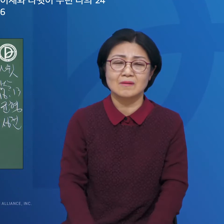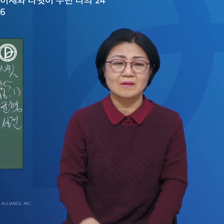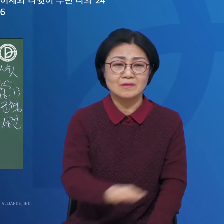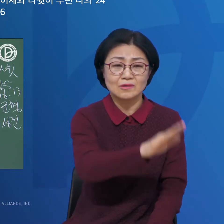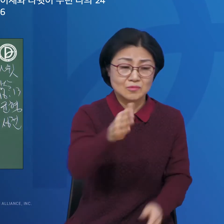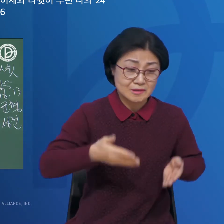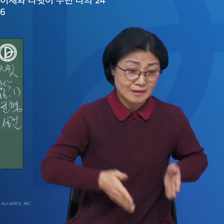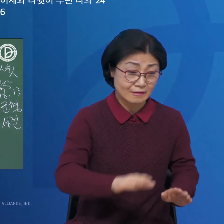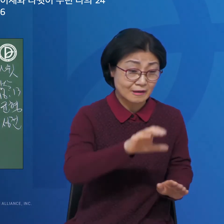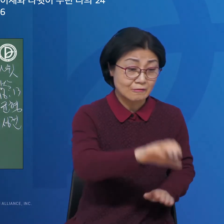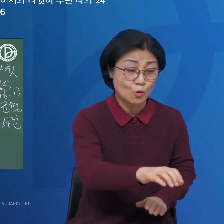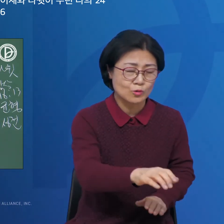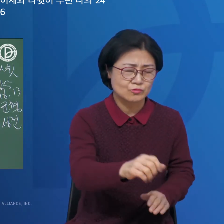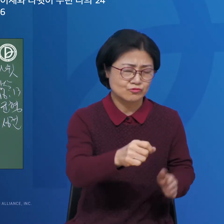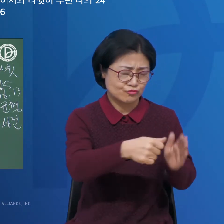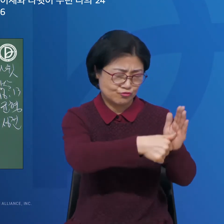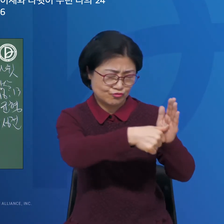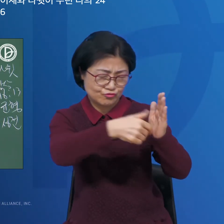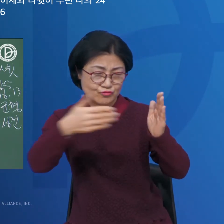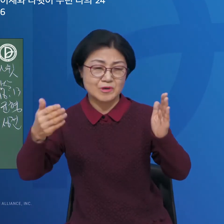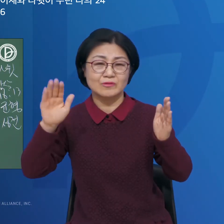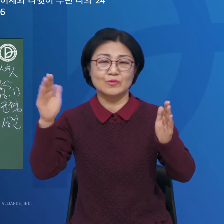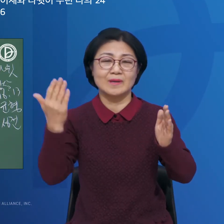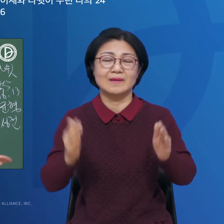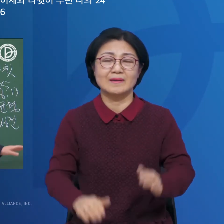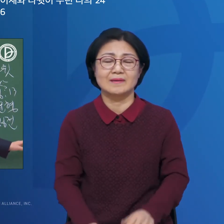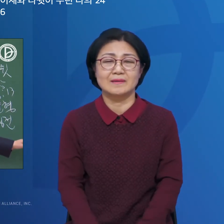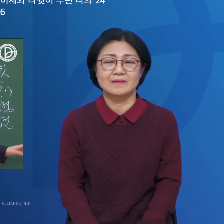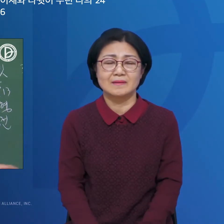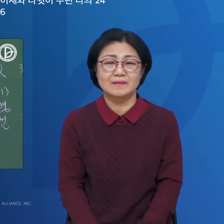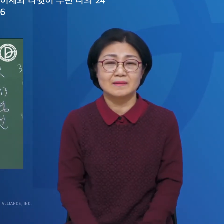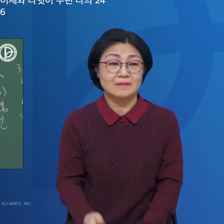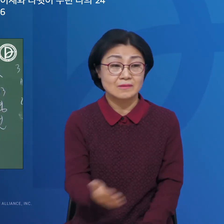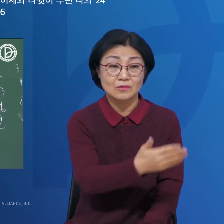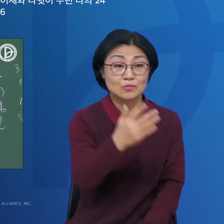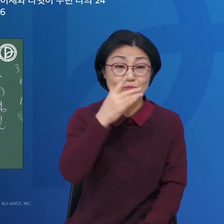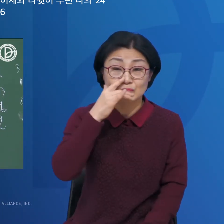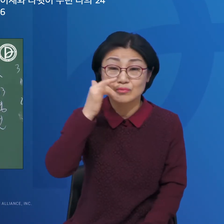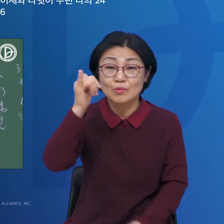hometown gains recognition. 또 여러분의 부모님도